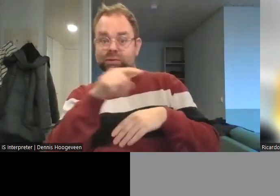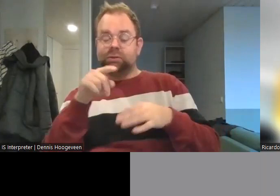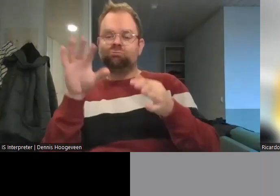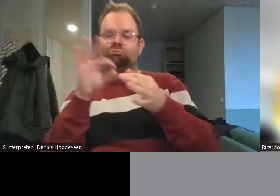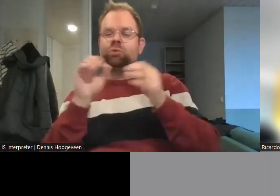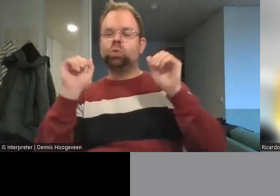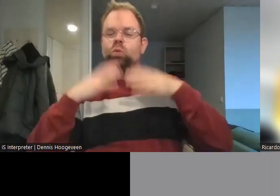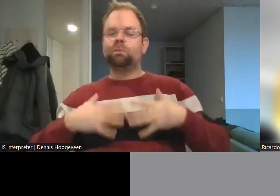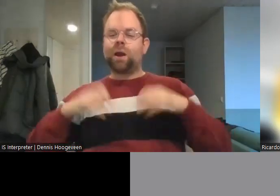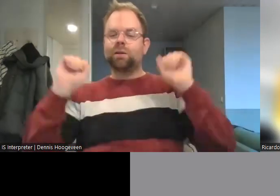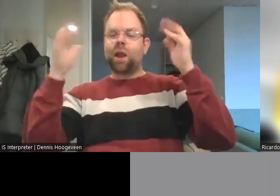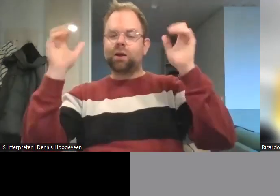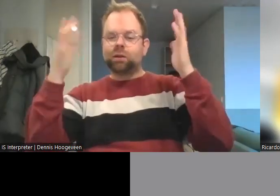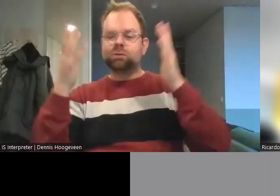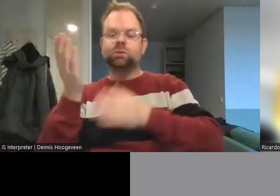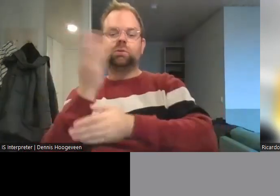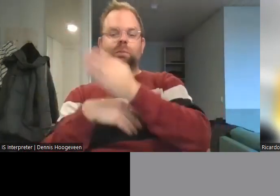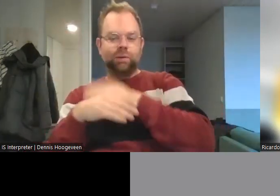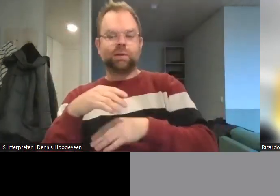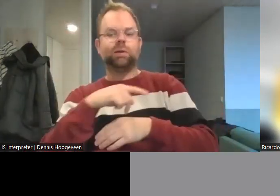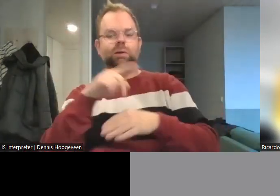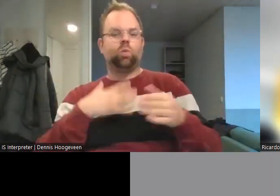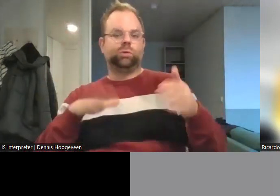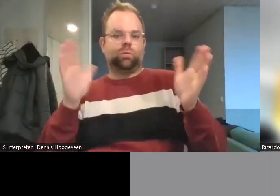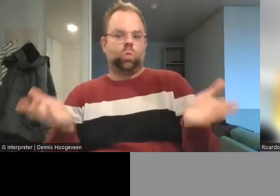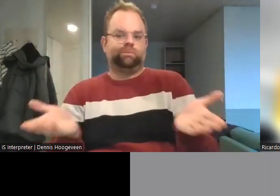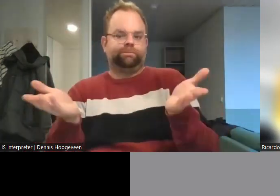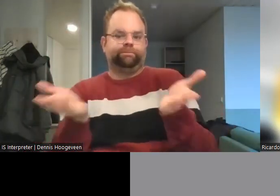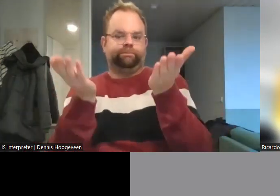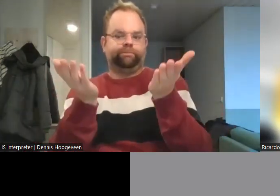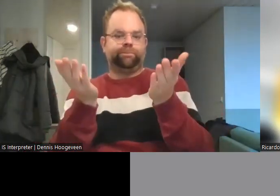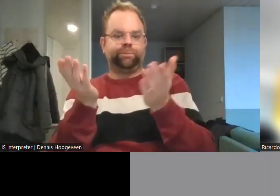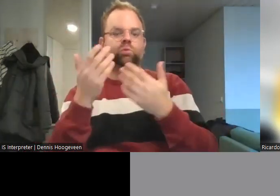ici aujourd'hui. On va y revenir. Je pense que